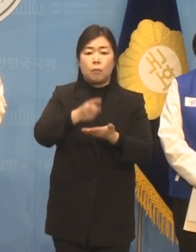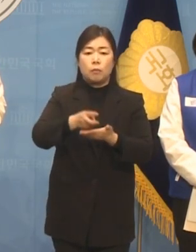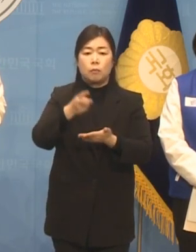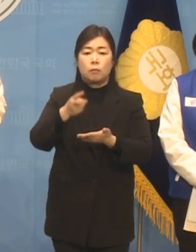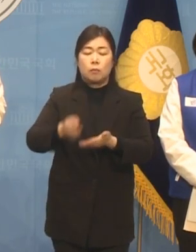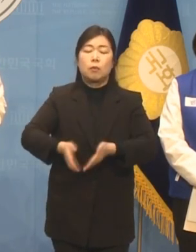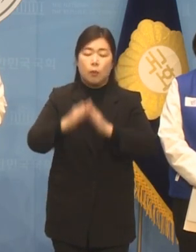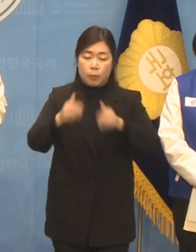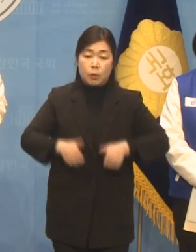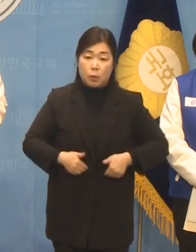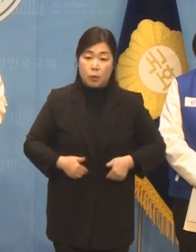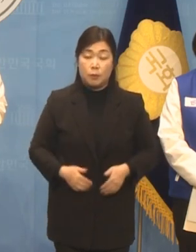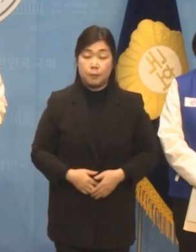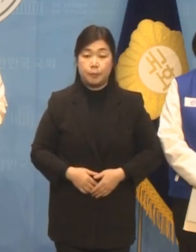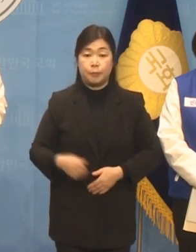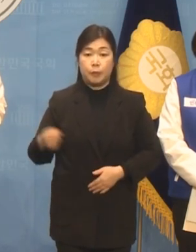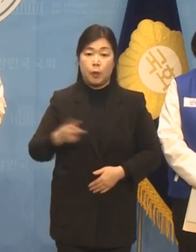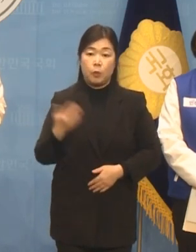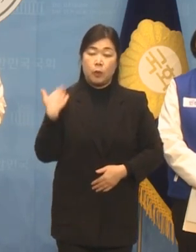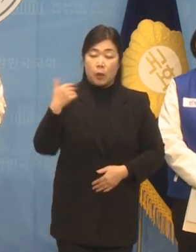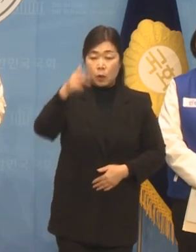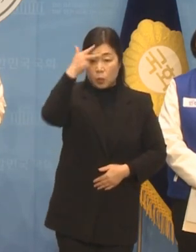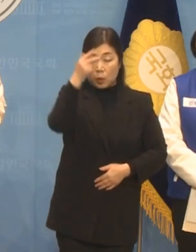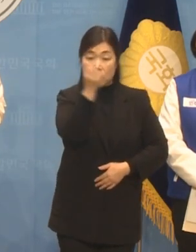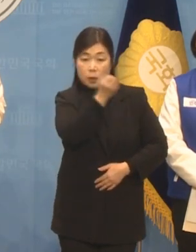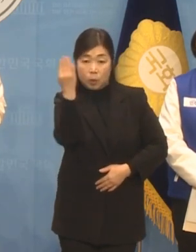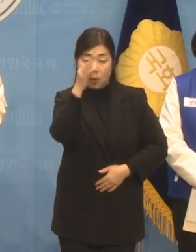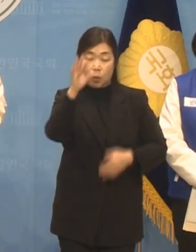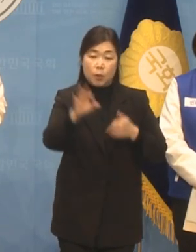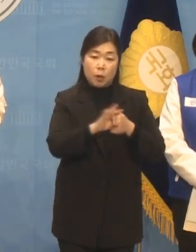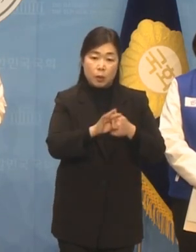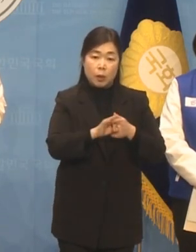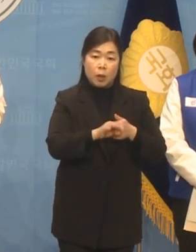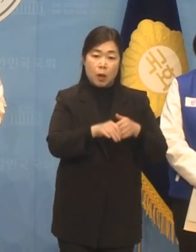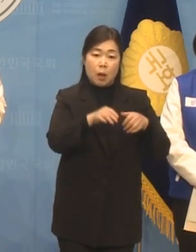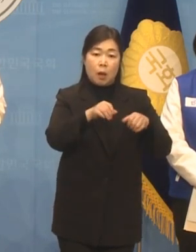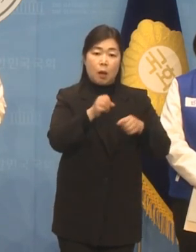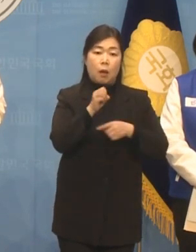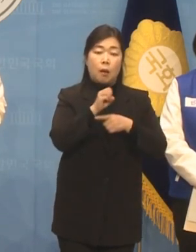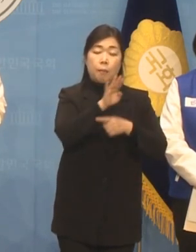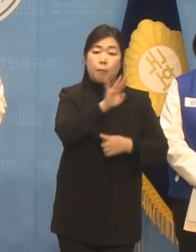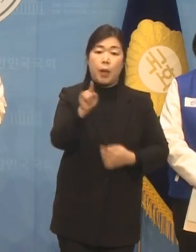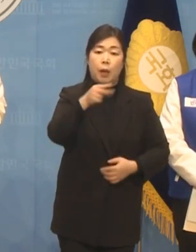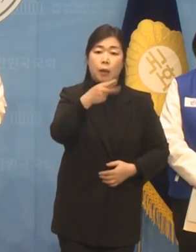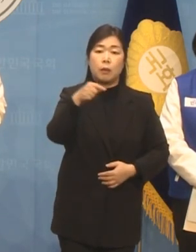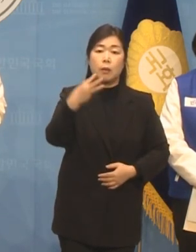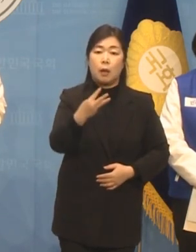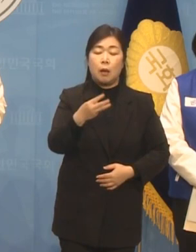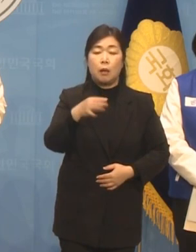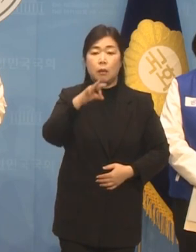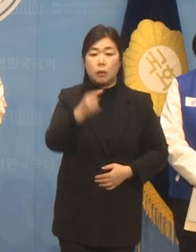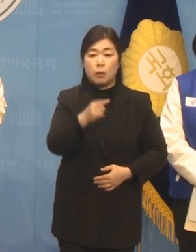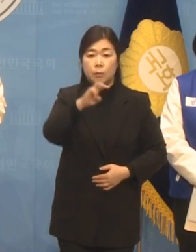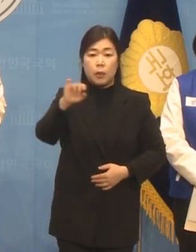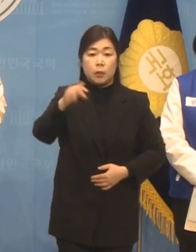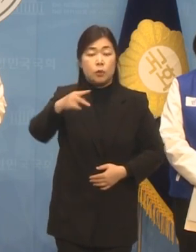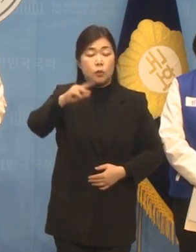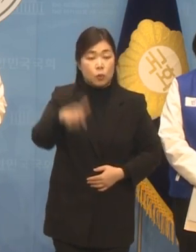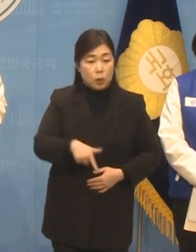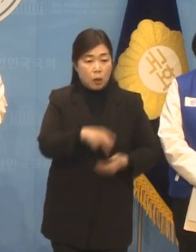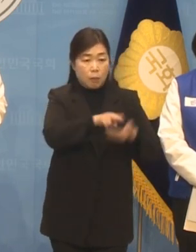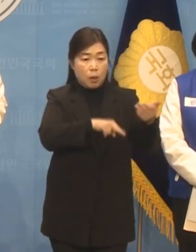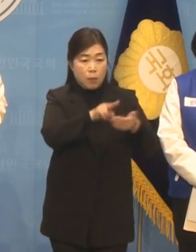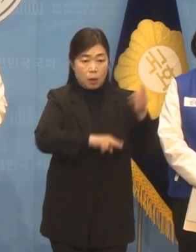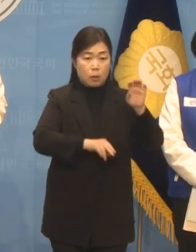민족의 경우에 있어서는 그 매출액의 47%를 수수료로 걷고 있다라는 부분들이 분석적으로 알려져가지고 충격을 주고